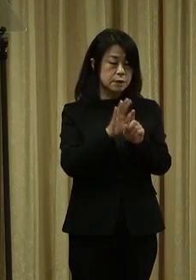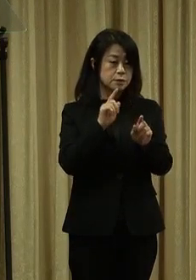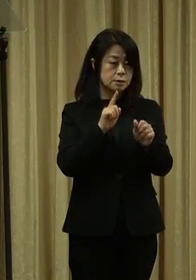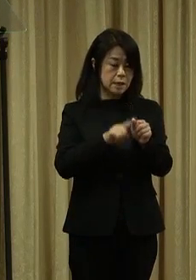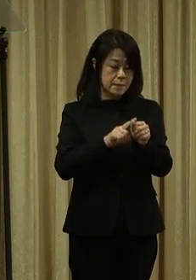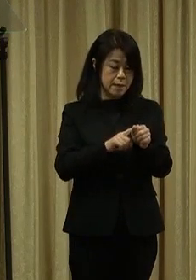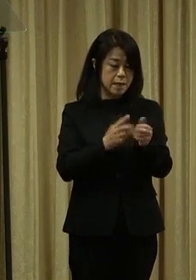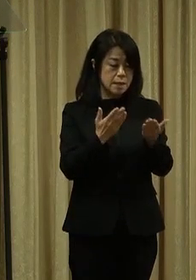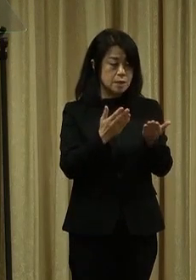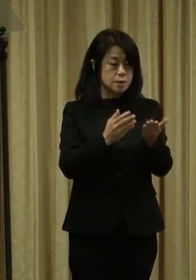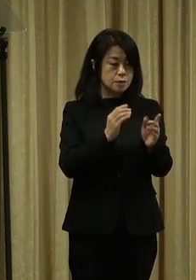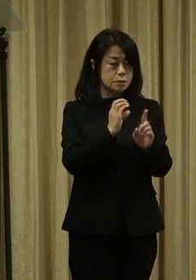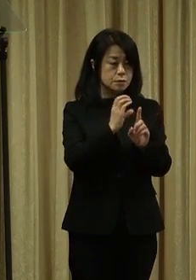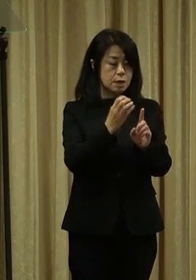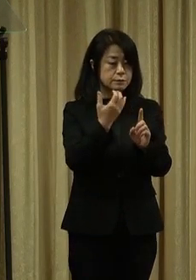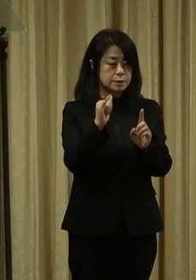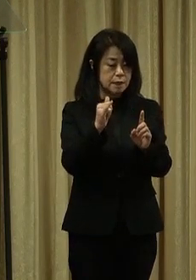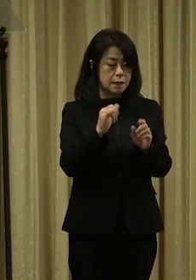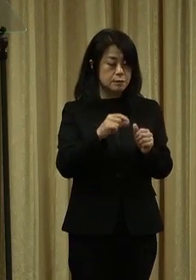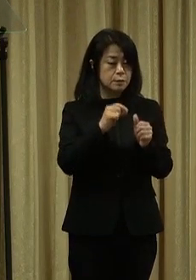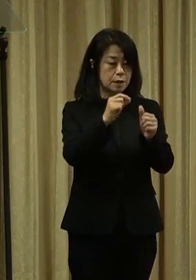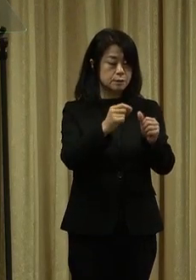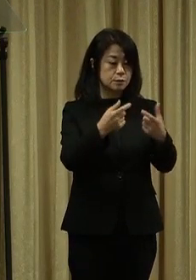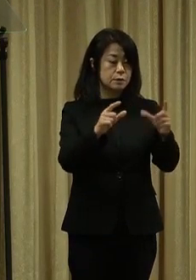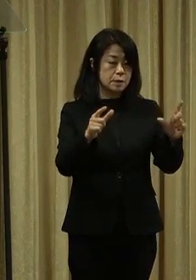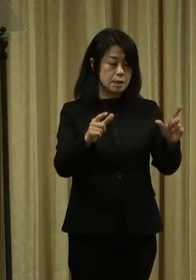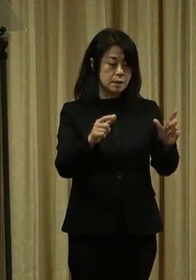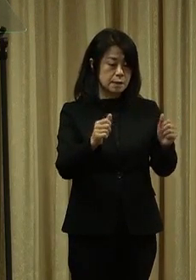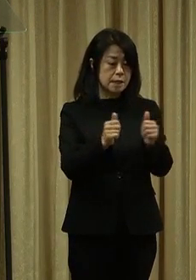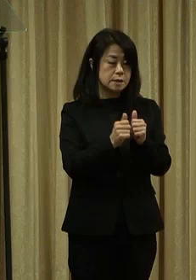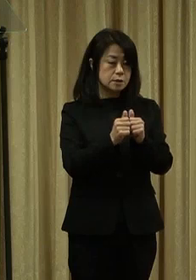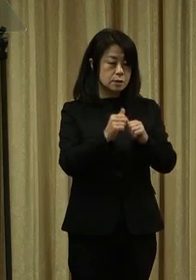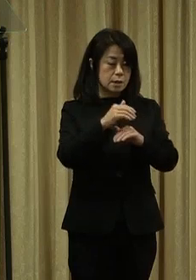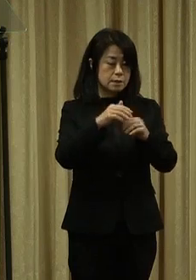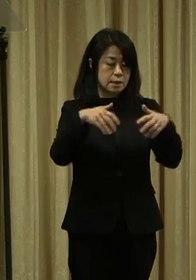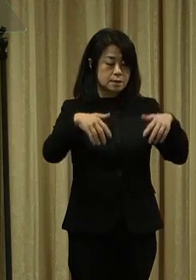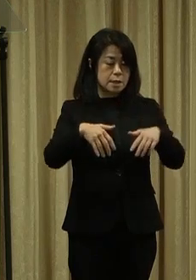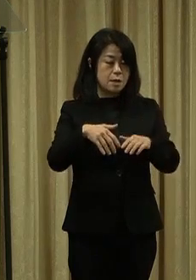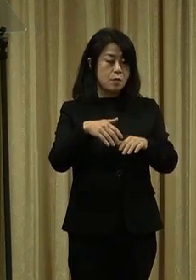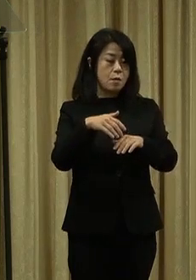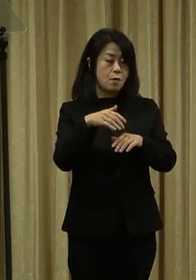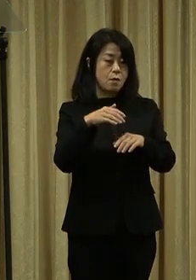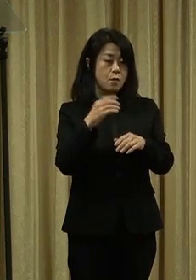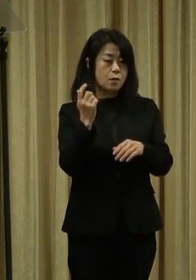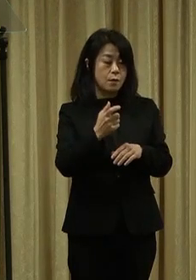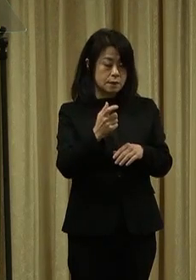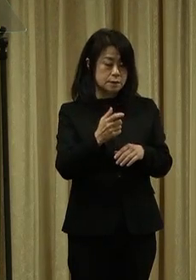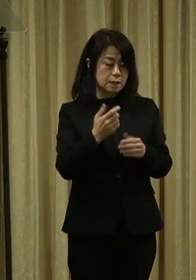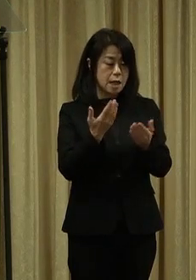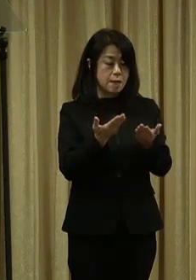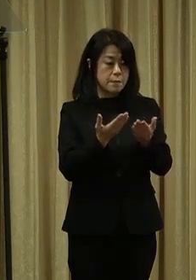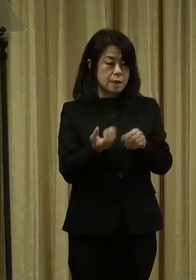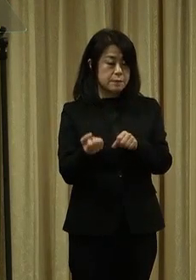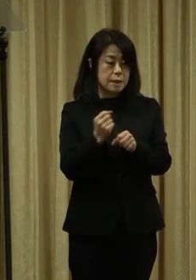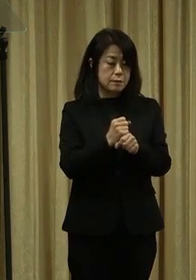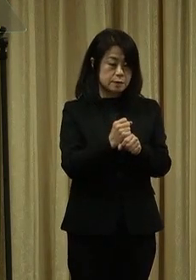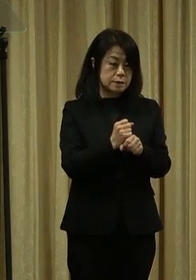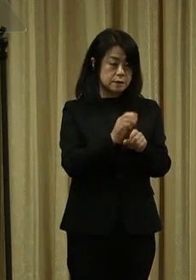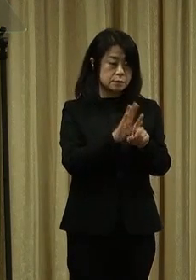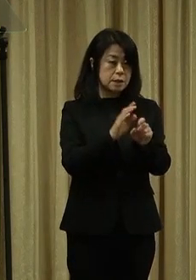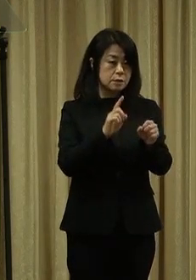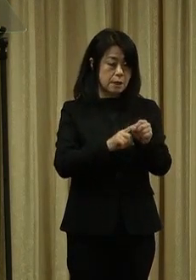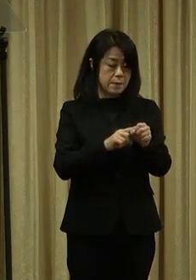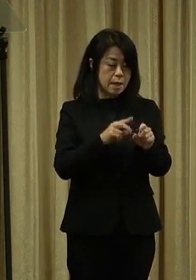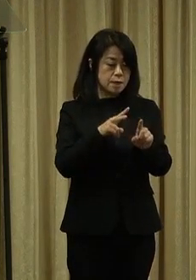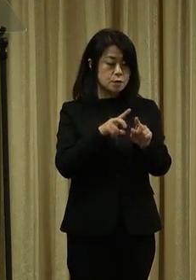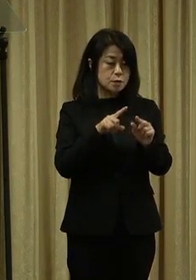の配置を拡充し教育相談体制を強化するとともに学び直しを支援するため中学校夜間